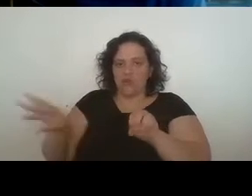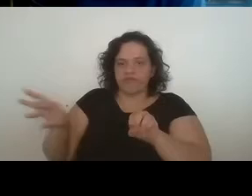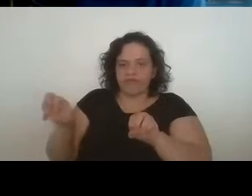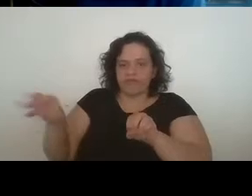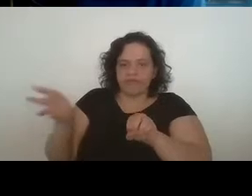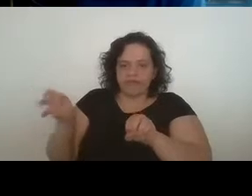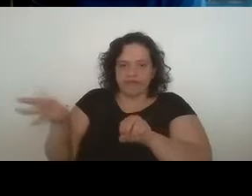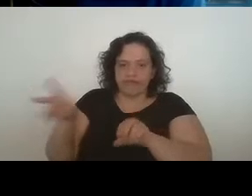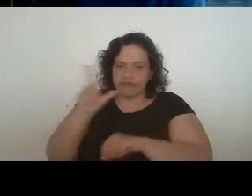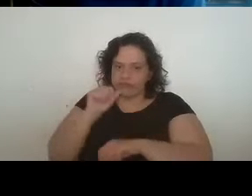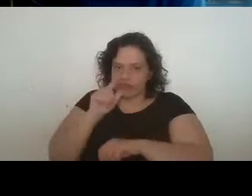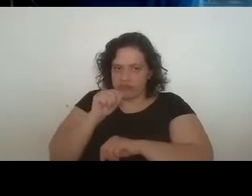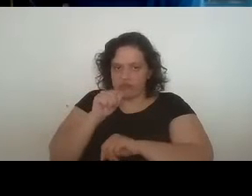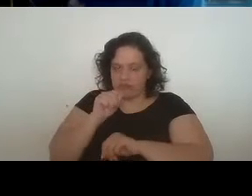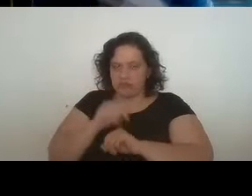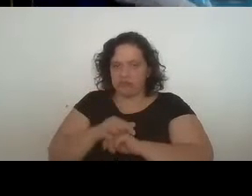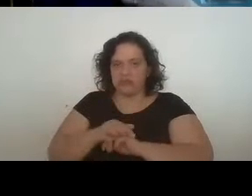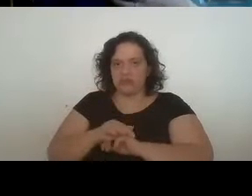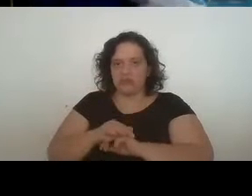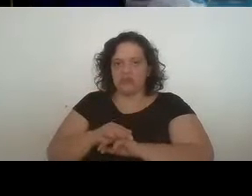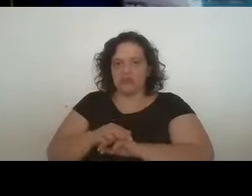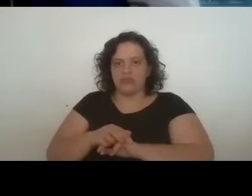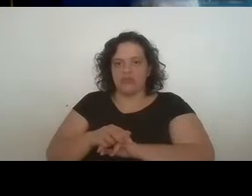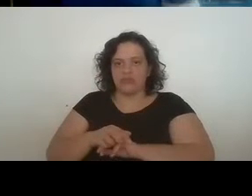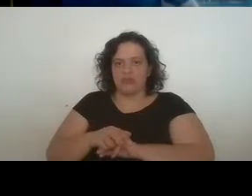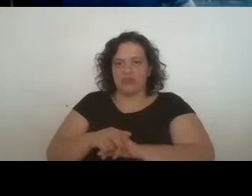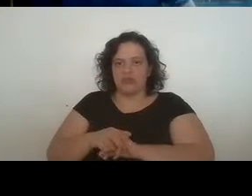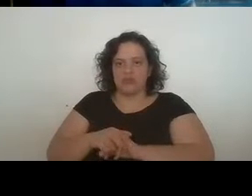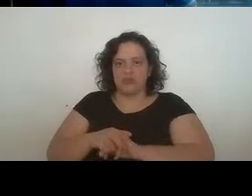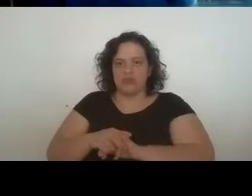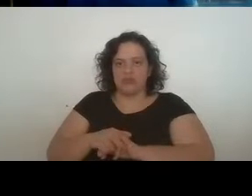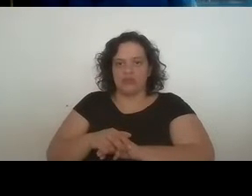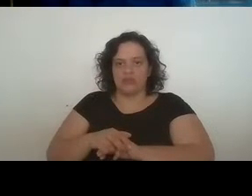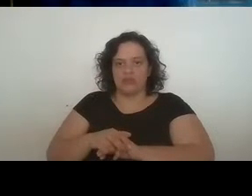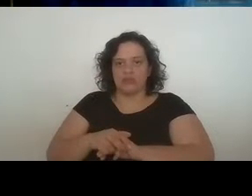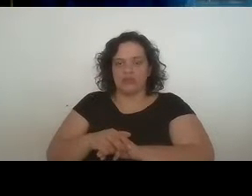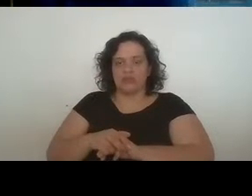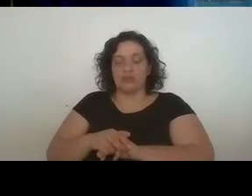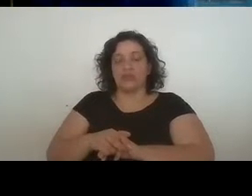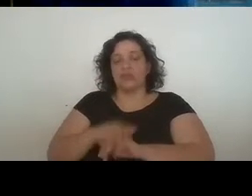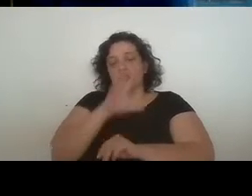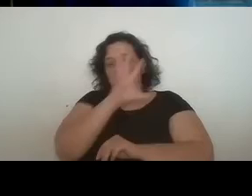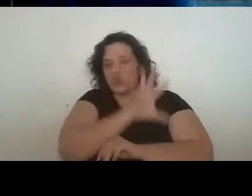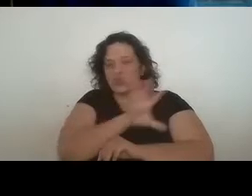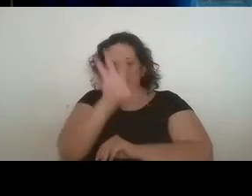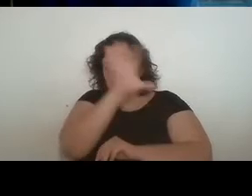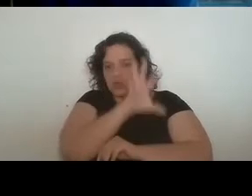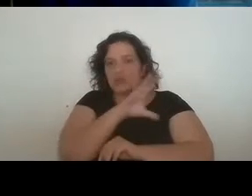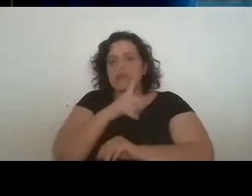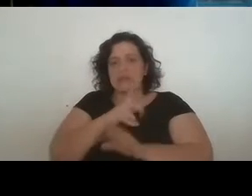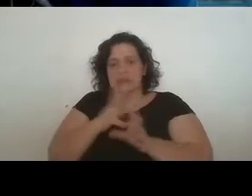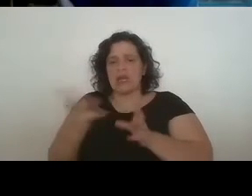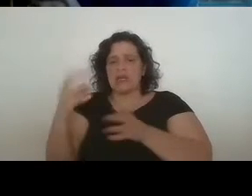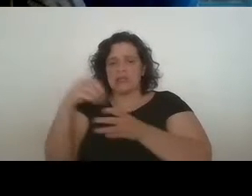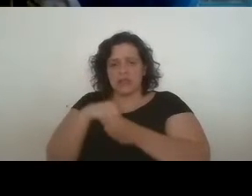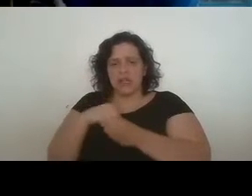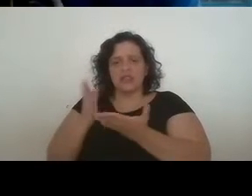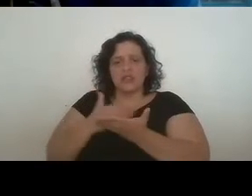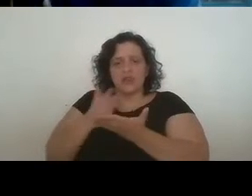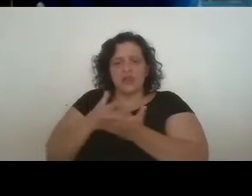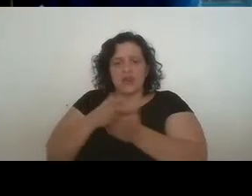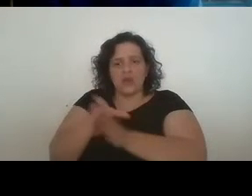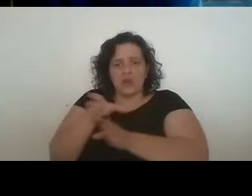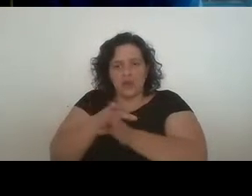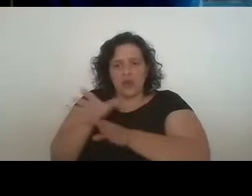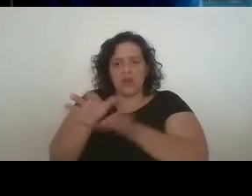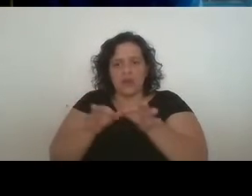para o sistema local. Então, isso aqui, ele está dentro do manual de projetos da cidade de Filadélfia,